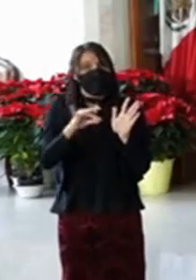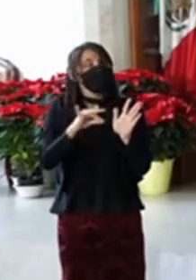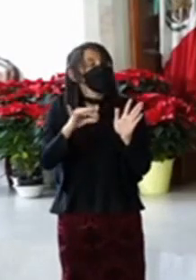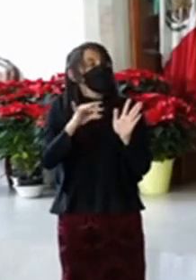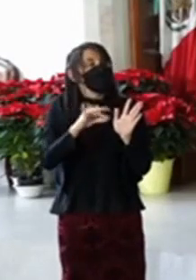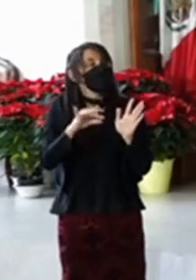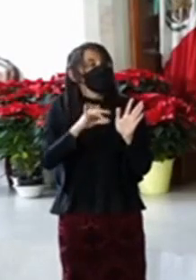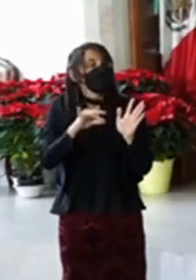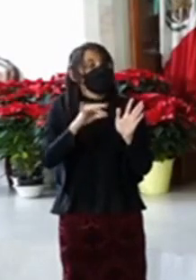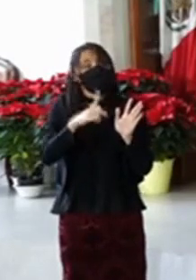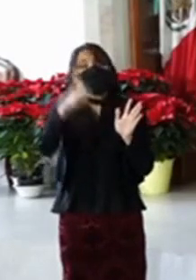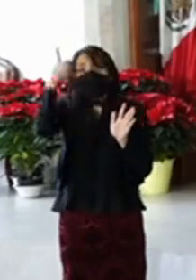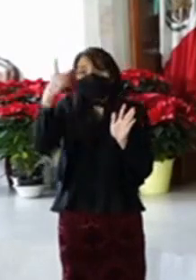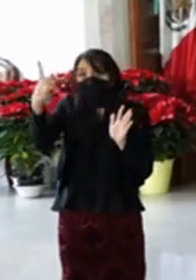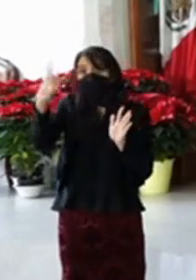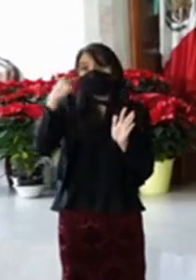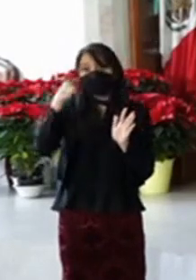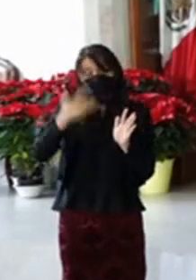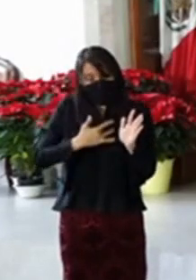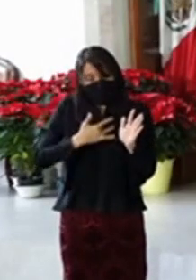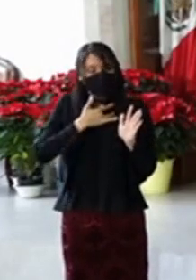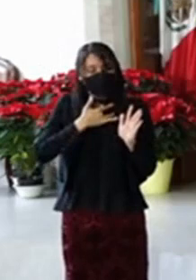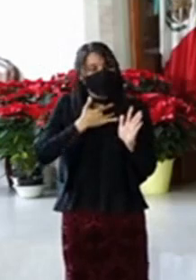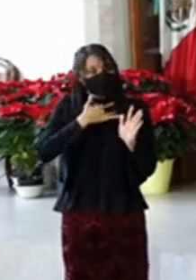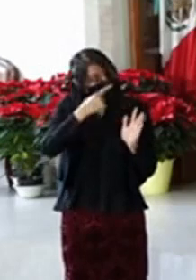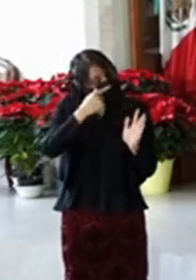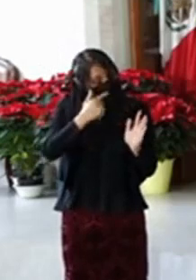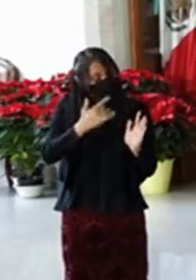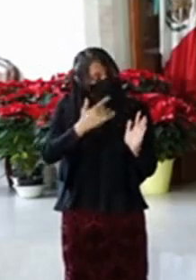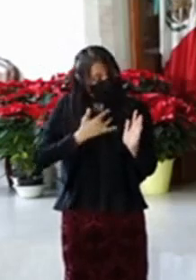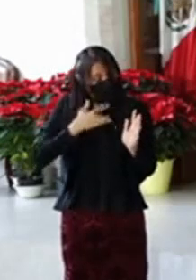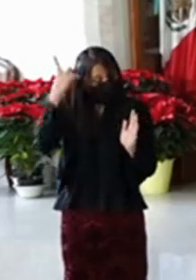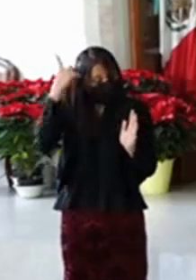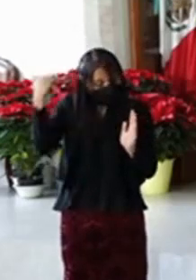el corazón de Dios se mueve para decirle al pueblo: